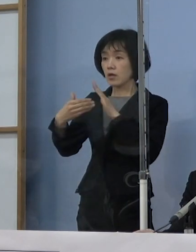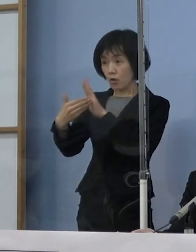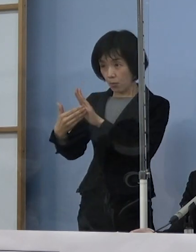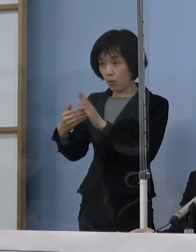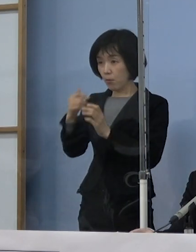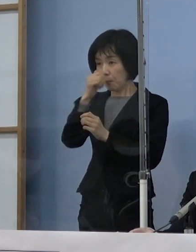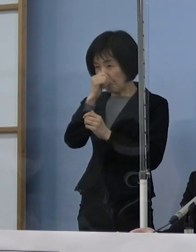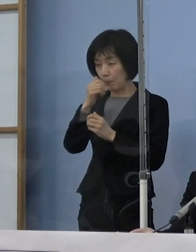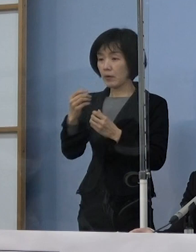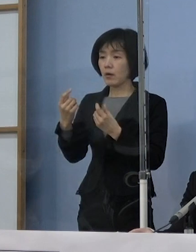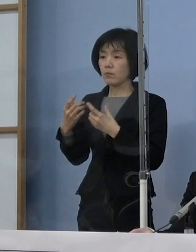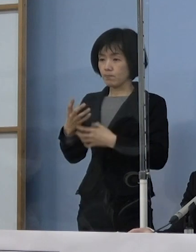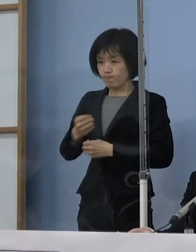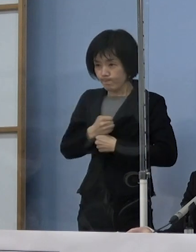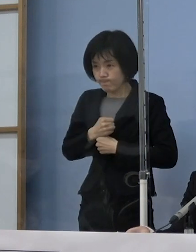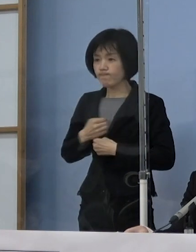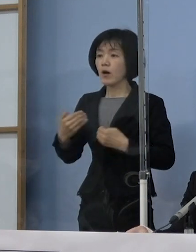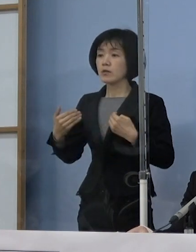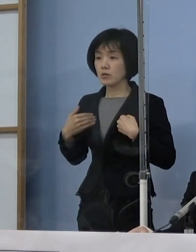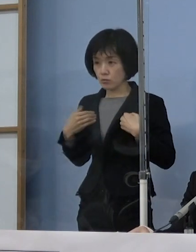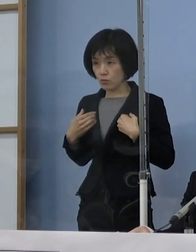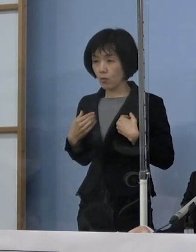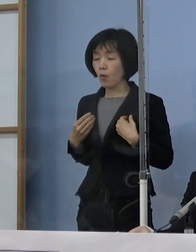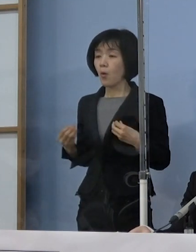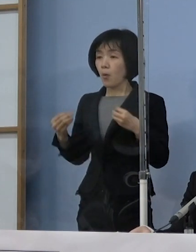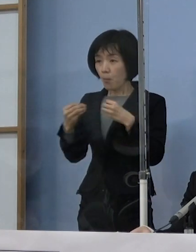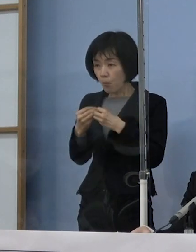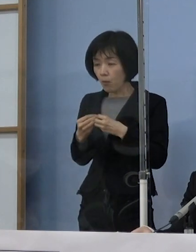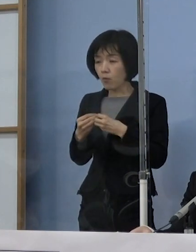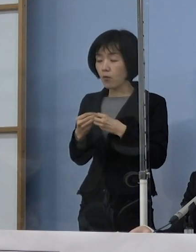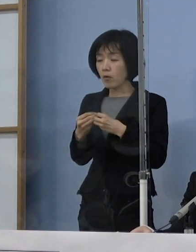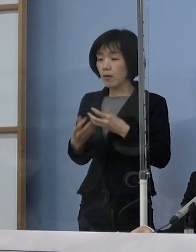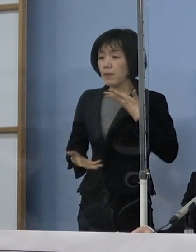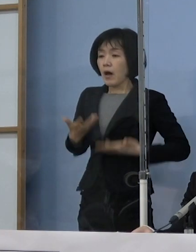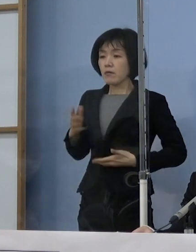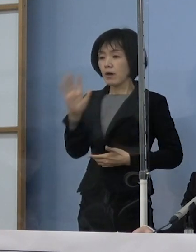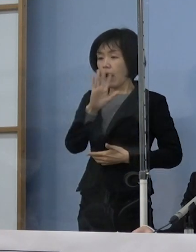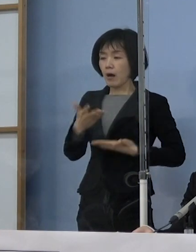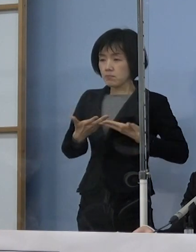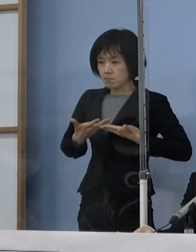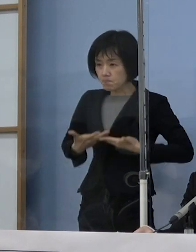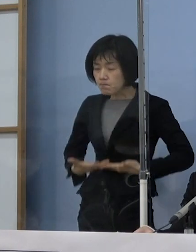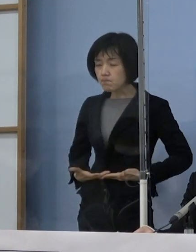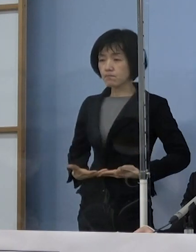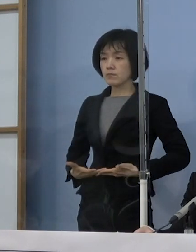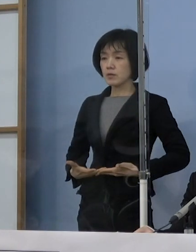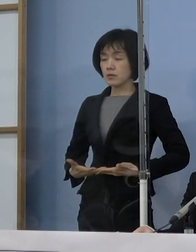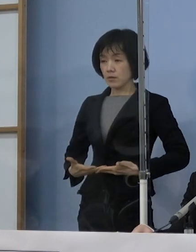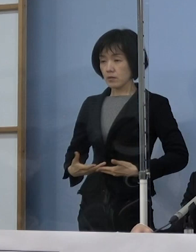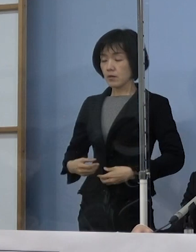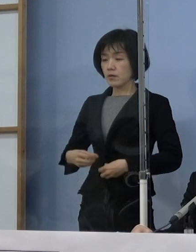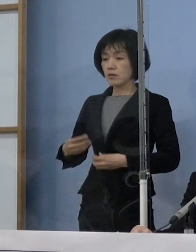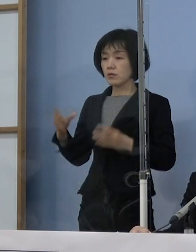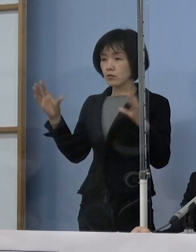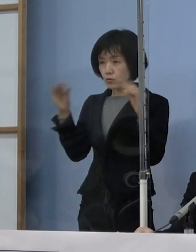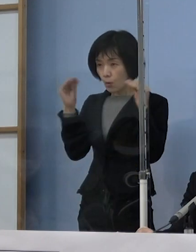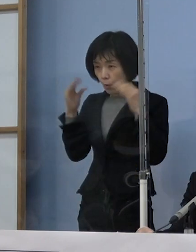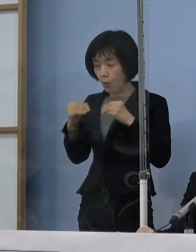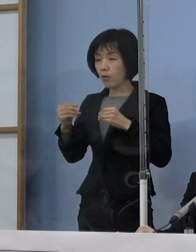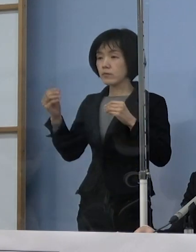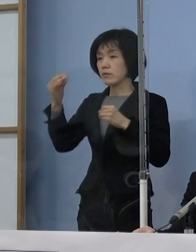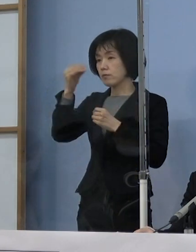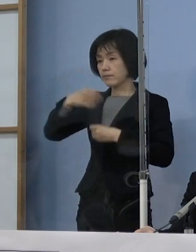注意をいただきたいんですけれども、同時に冷静さを忘れず、正しく恐れるということ